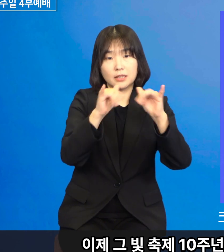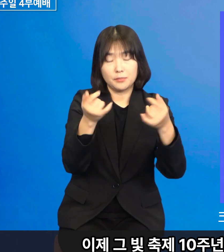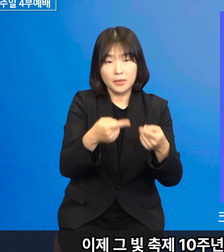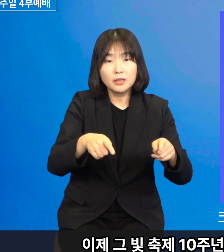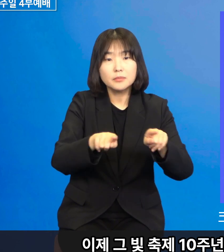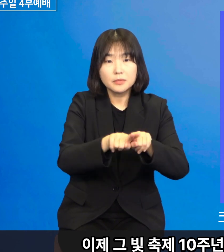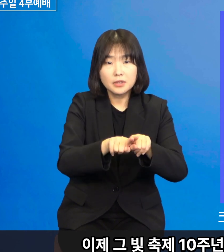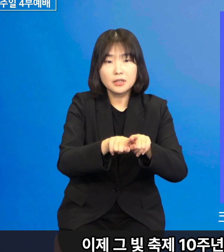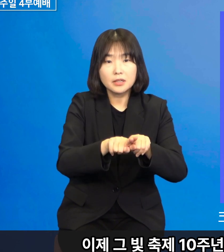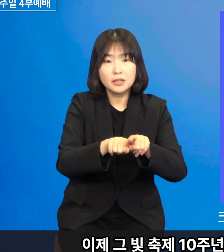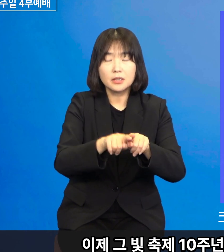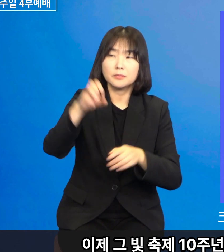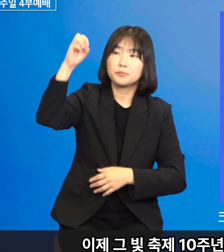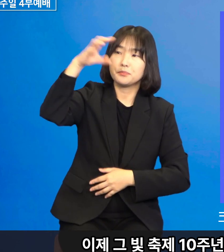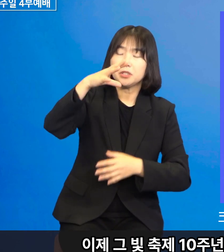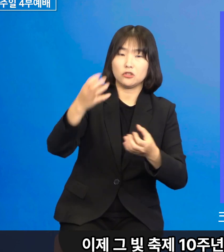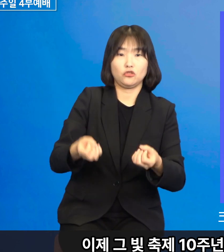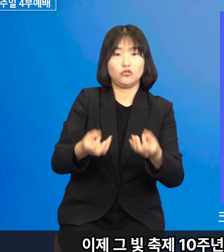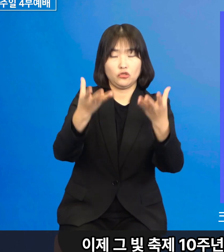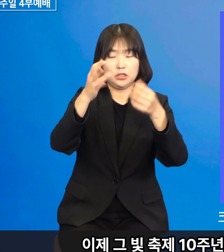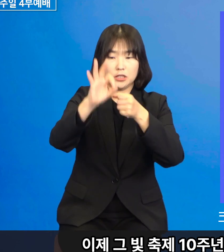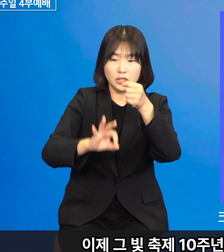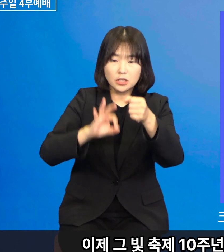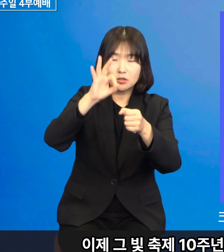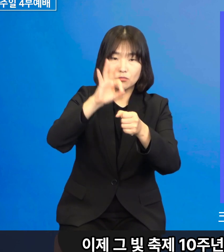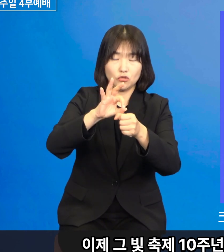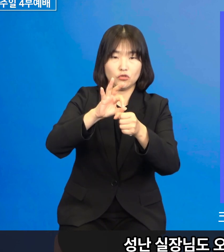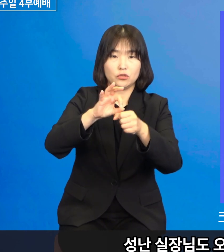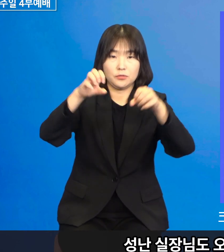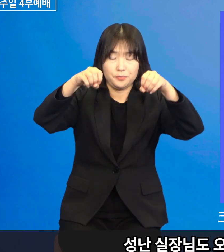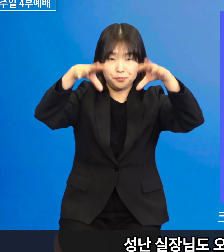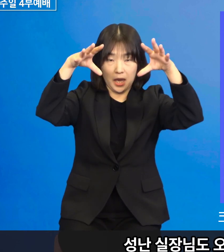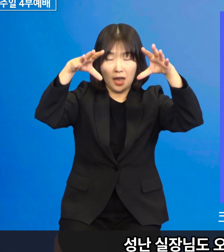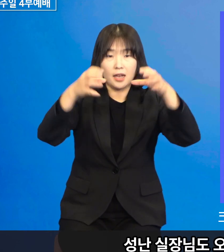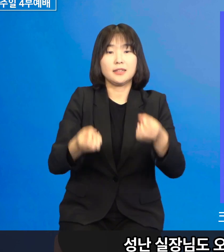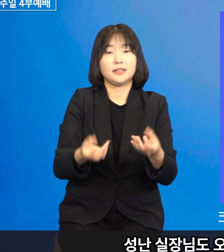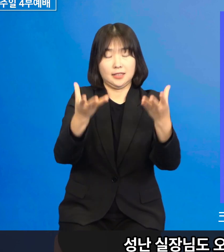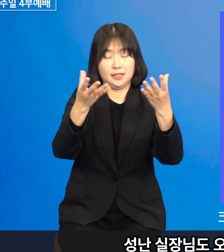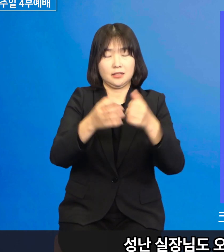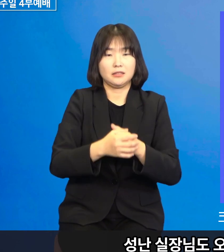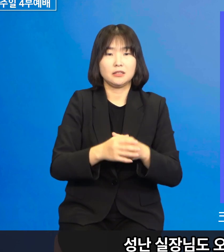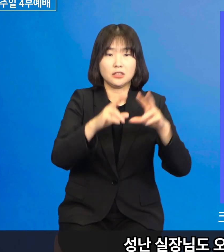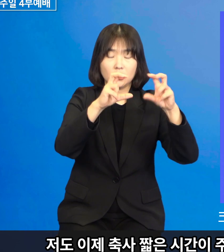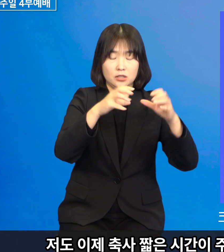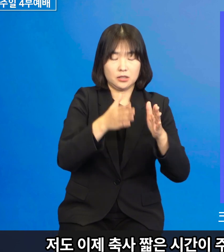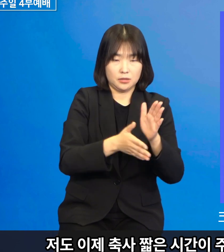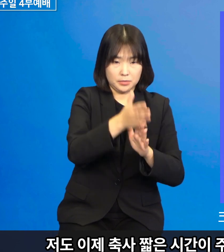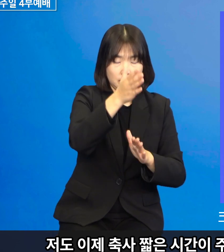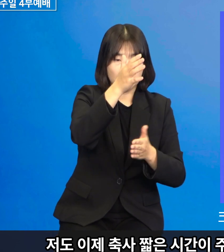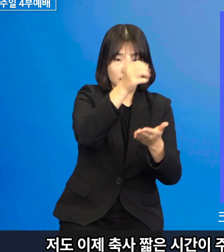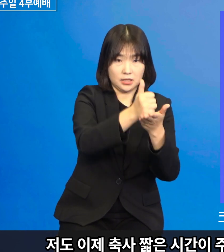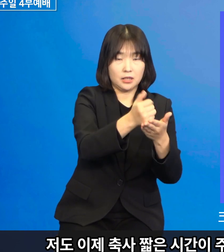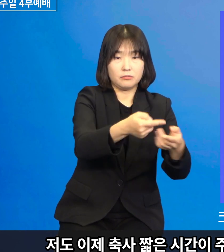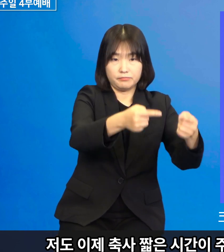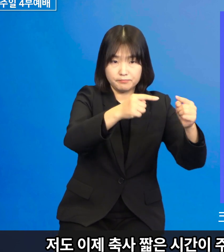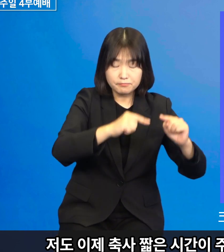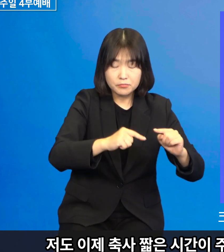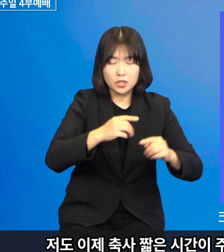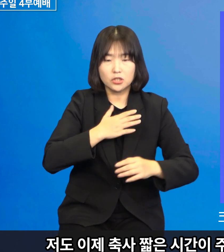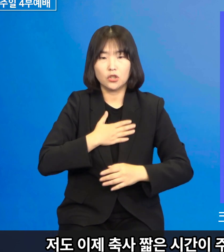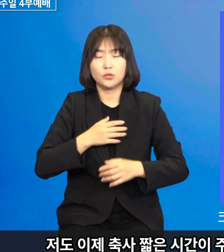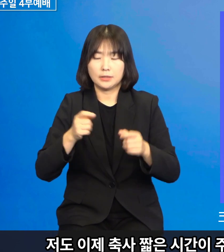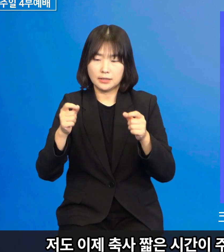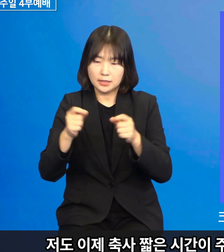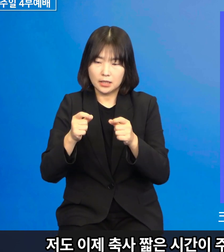이제 그 비축제 10주년 점등식을 하게 되었습니다. 성난 시장님도 오셔서 말씀해 주시고, 저도 이제 축사 짧은